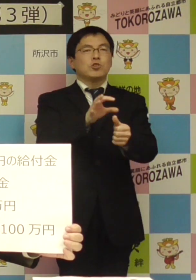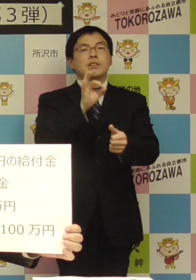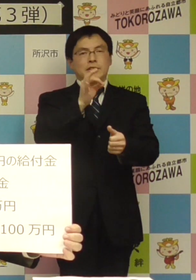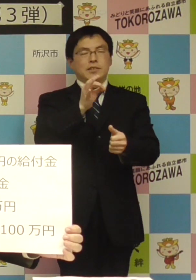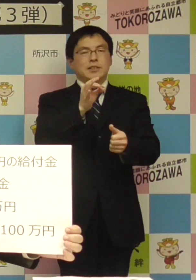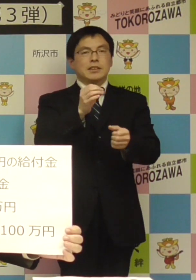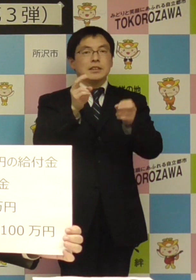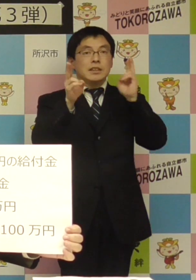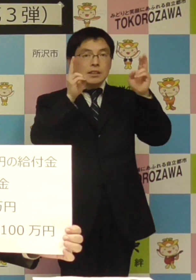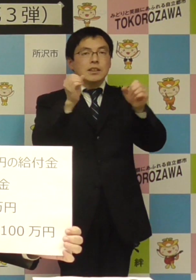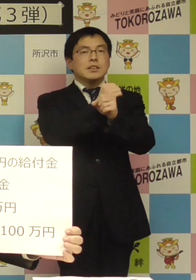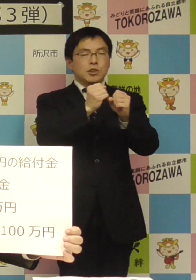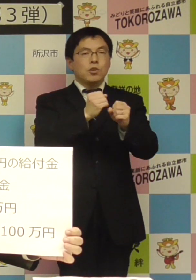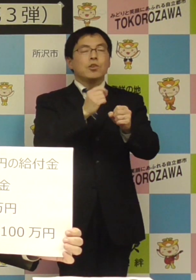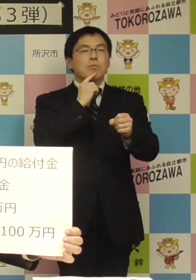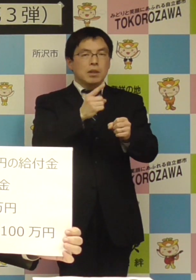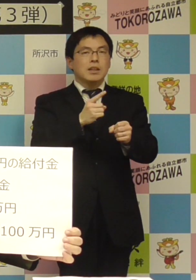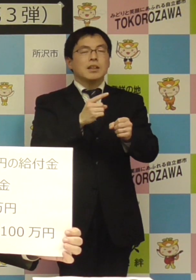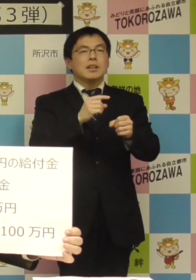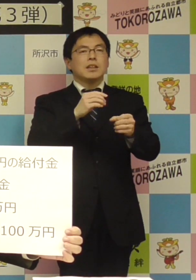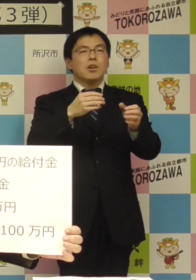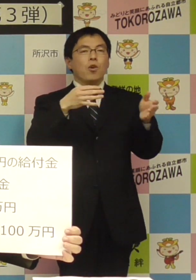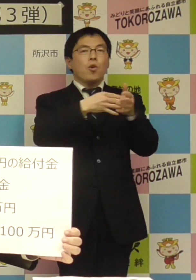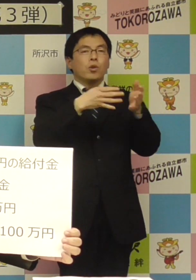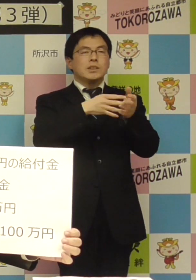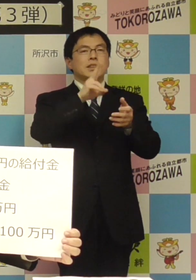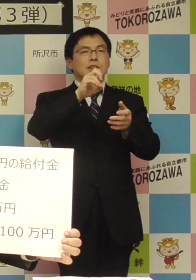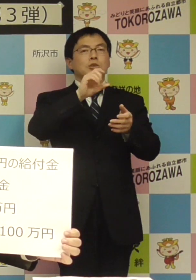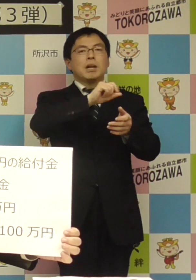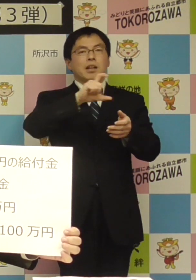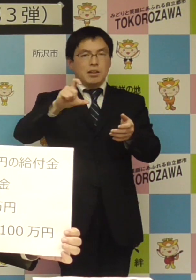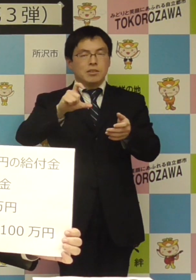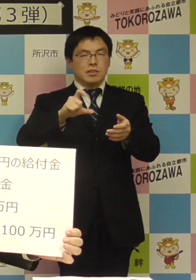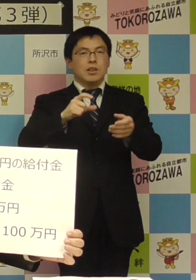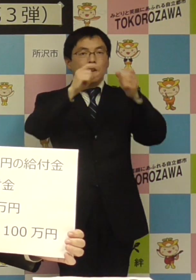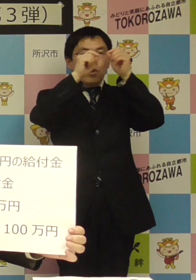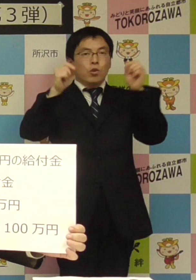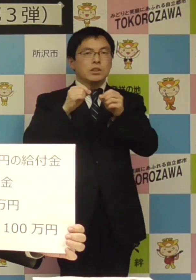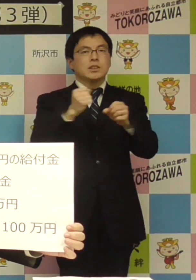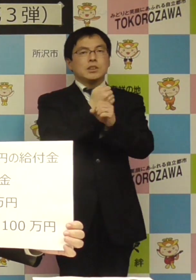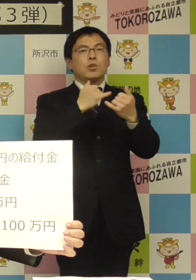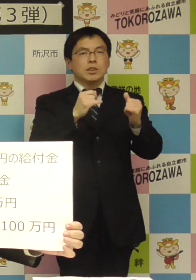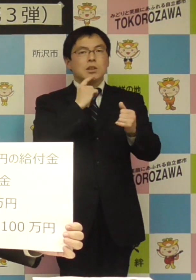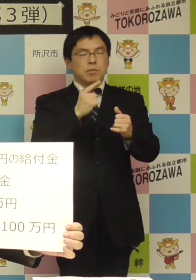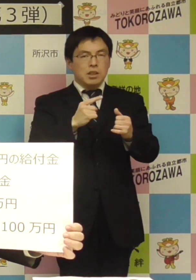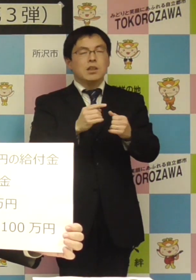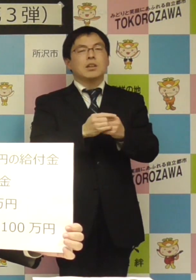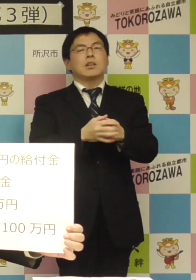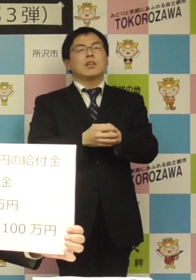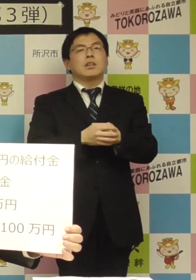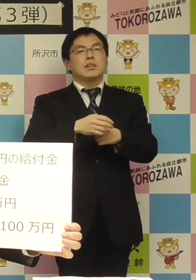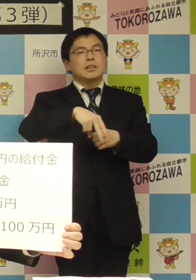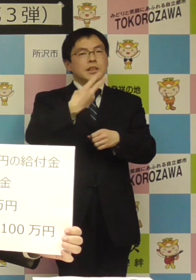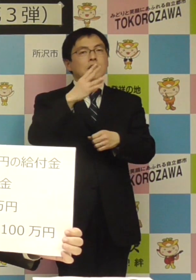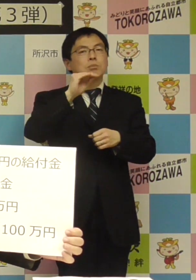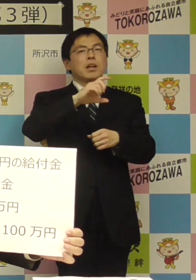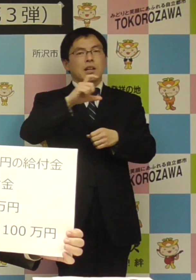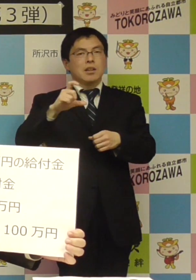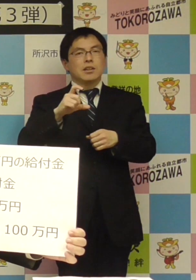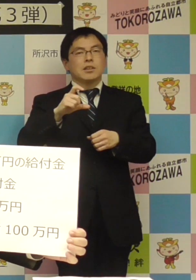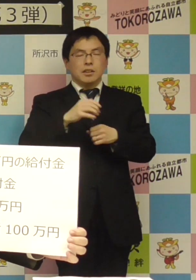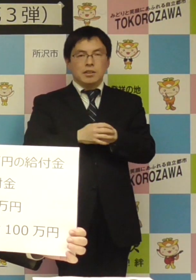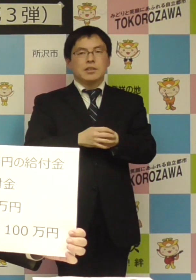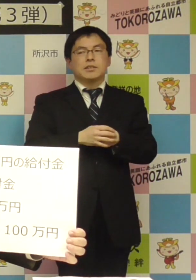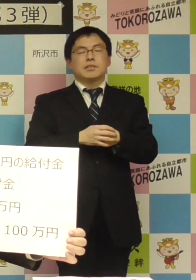企業に対しては法人20万円まで、また個人事業主に対しては200万円、ごめんな